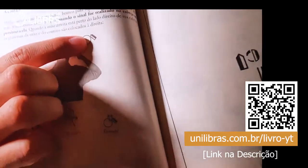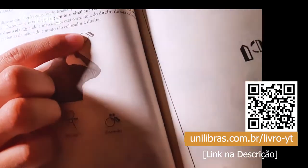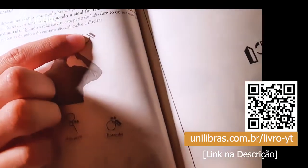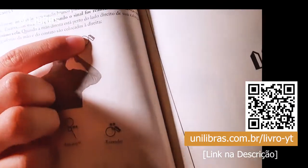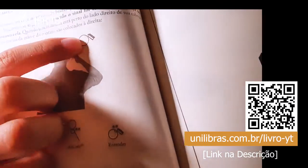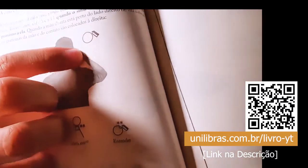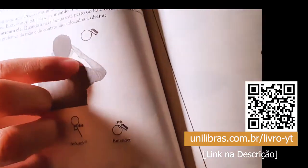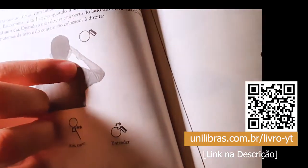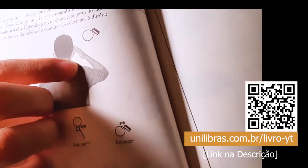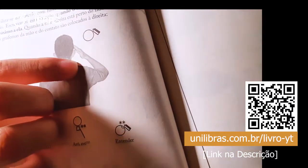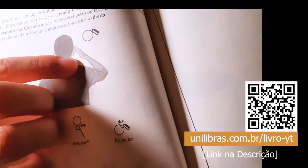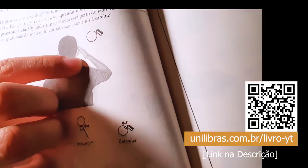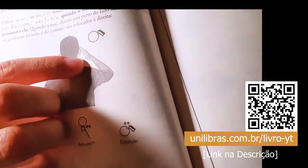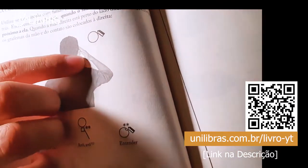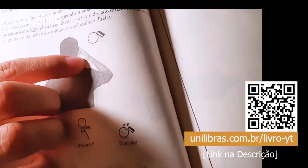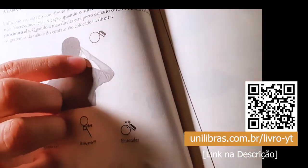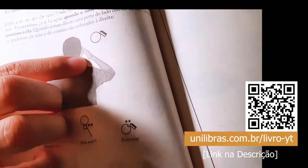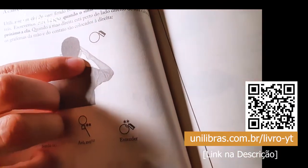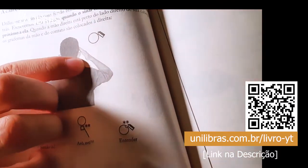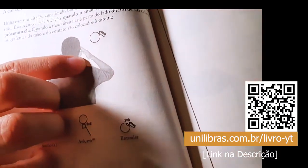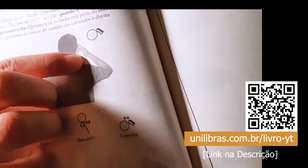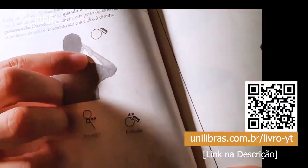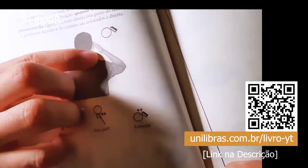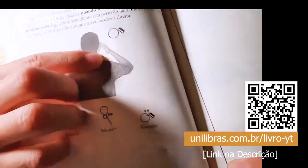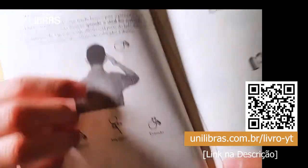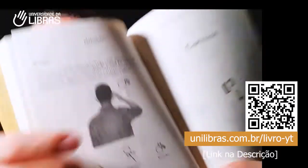a mão aqui tem nada porque na finalização também